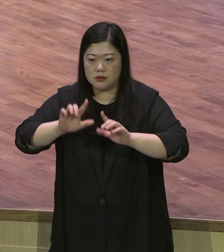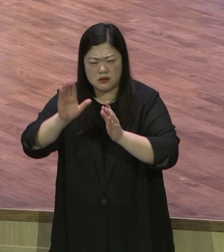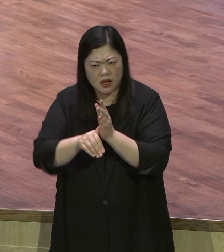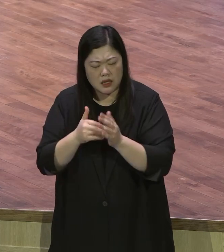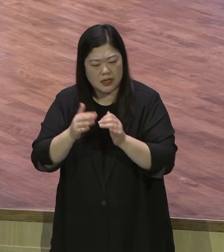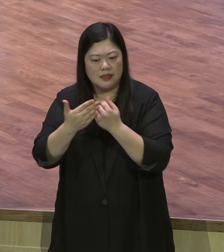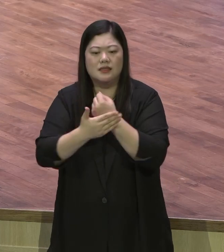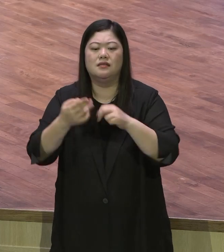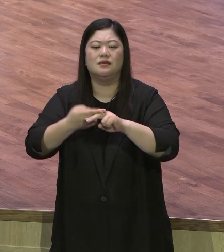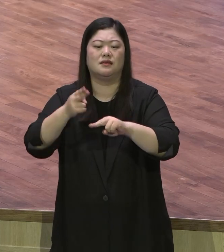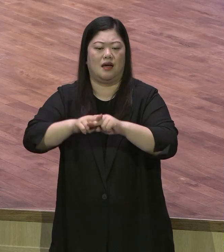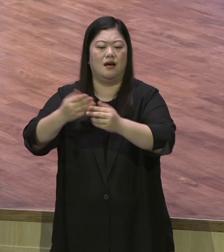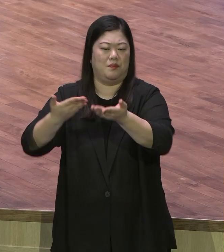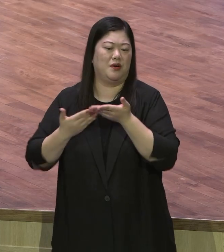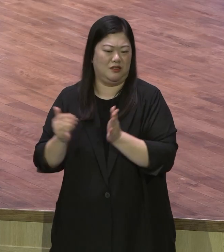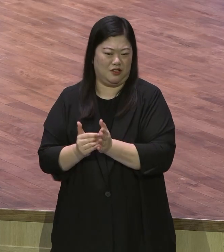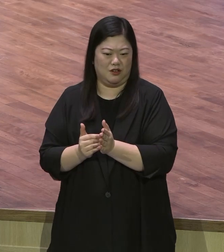평생.